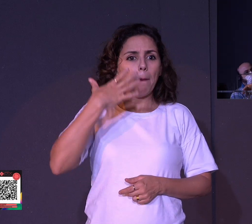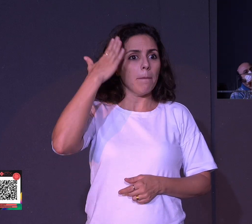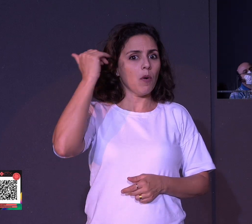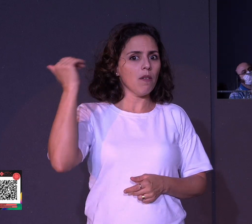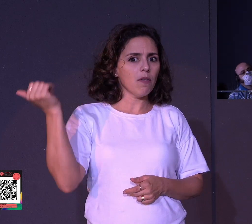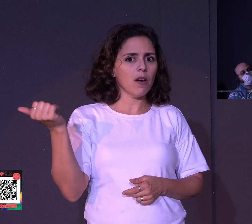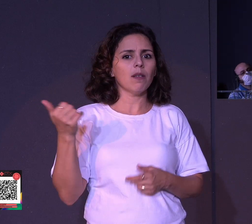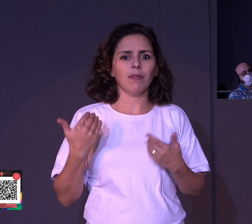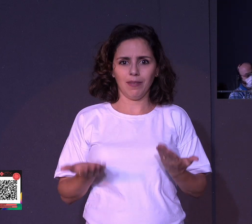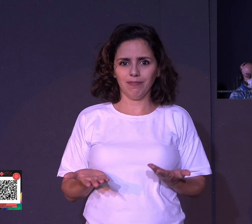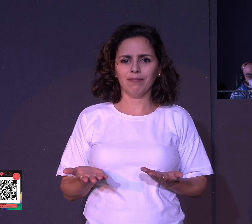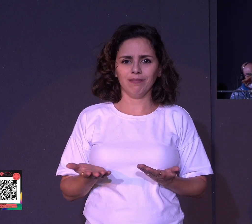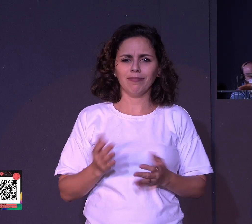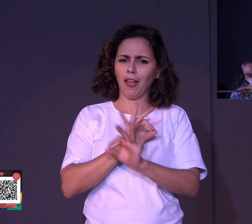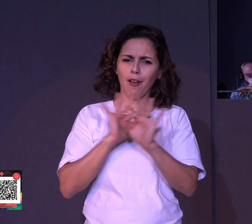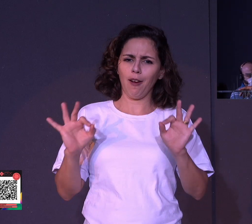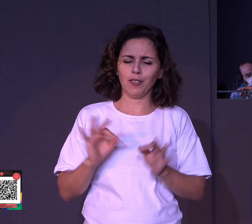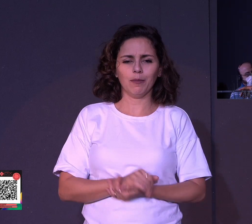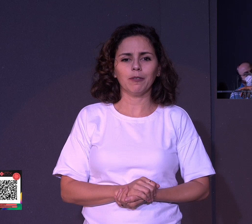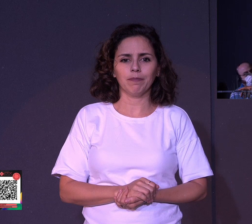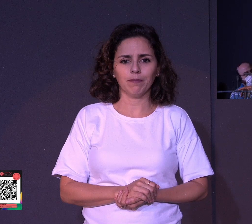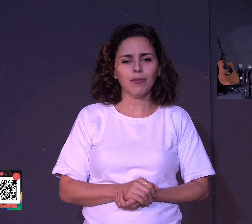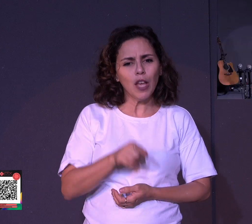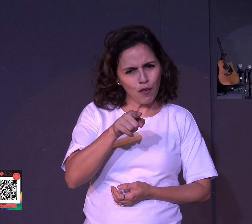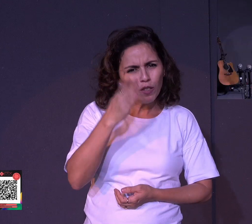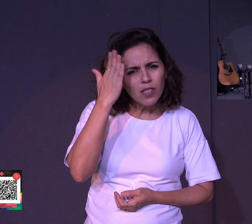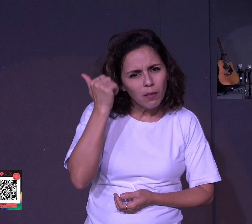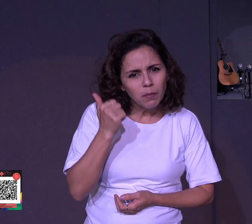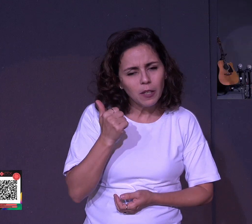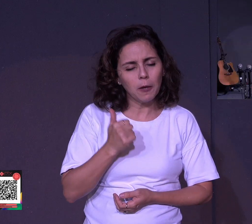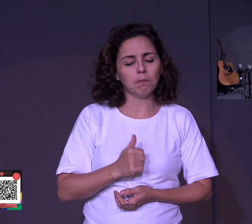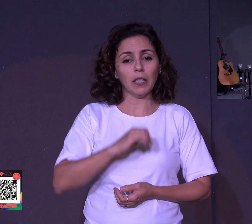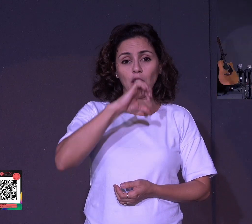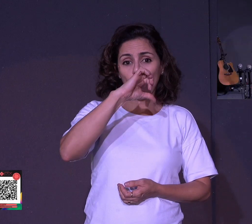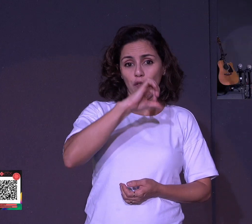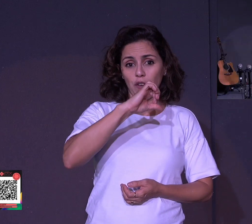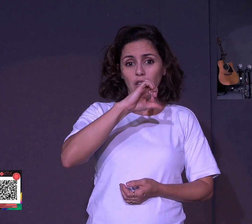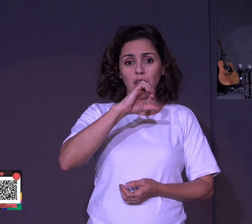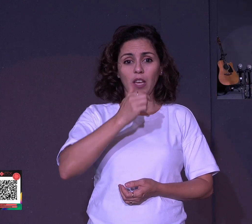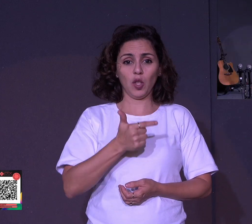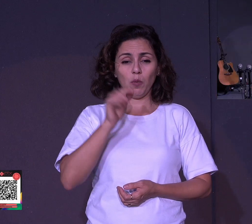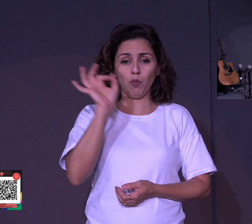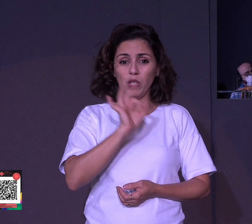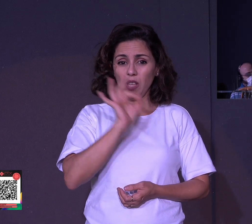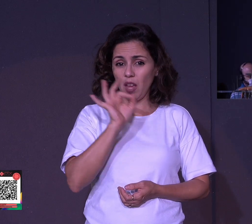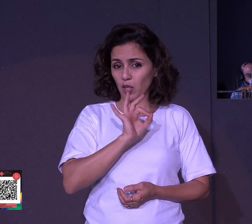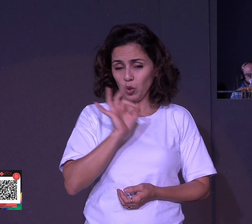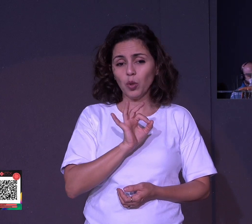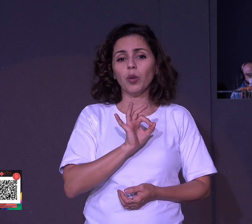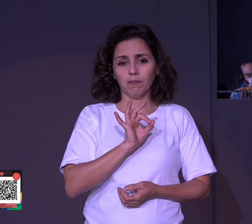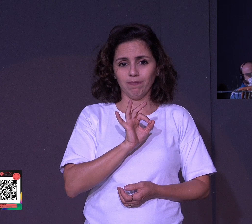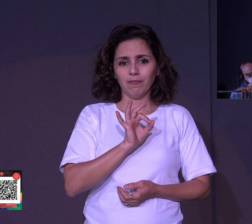de tudo que ocupa a mente das pessoas, levando-as à ansiedade, são coisas imaginárias que nunca